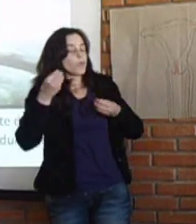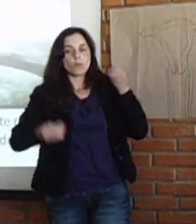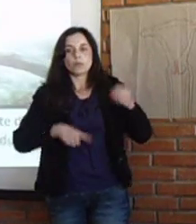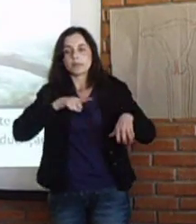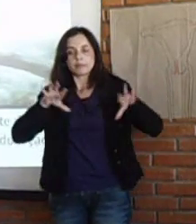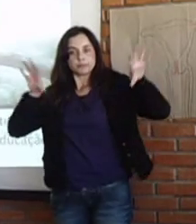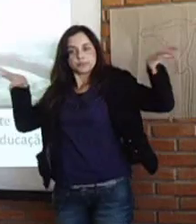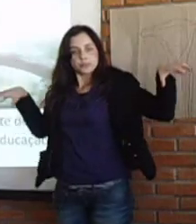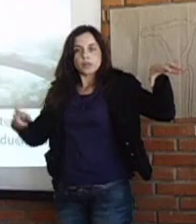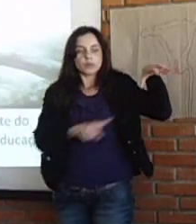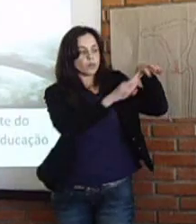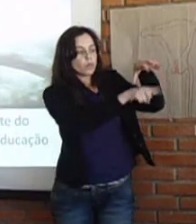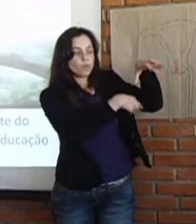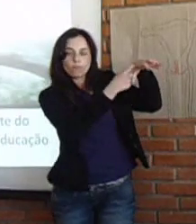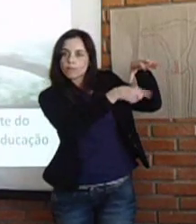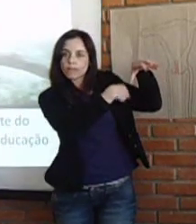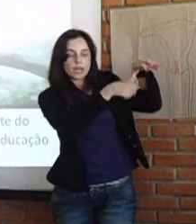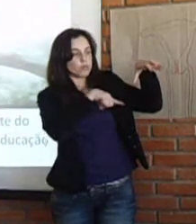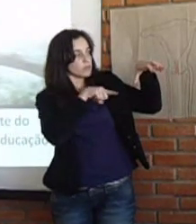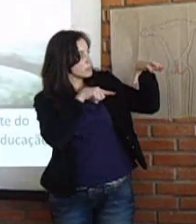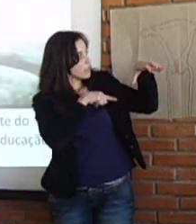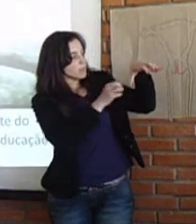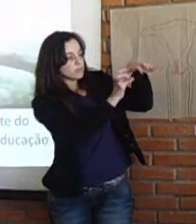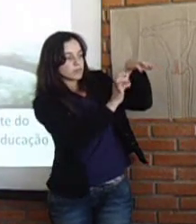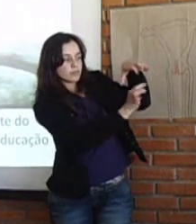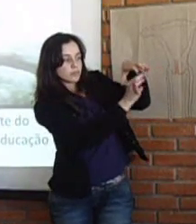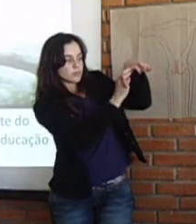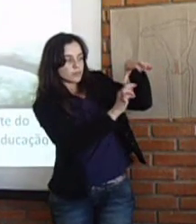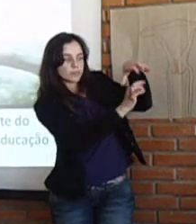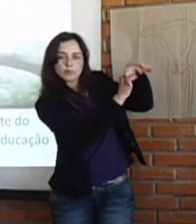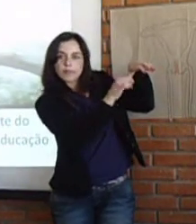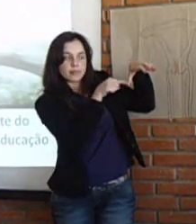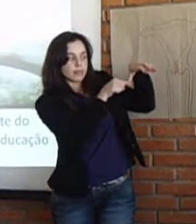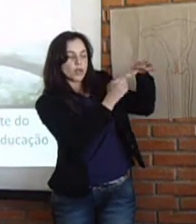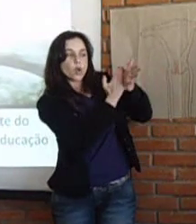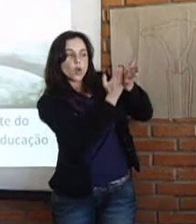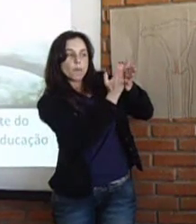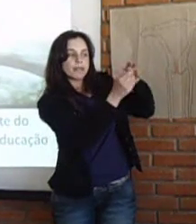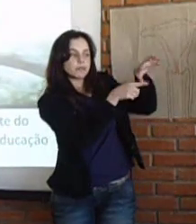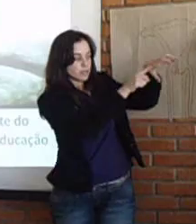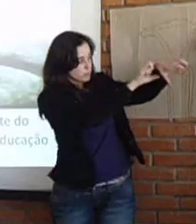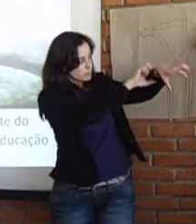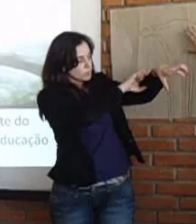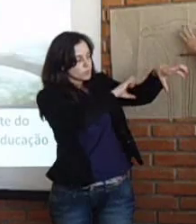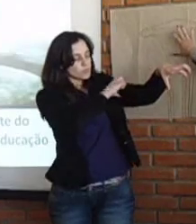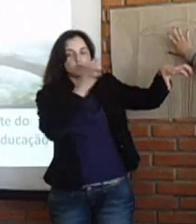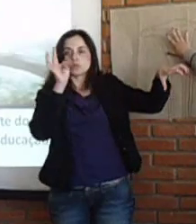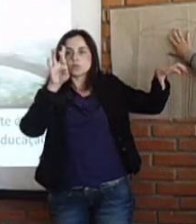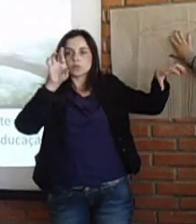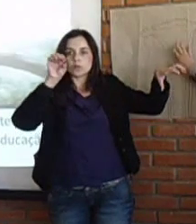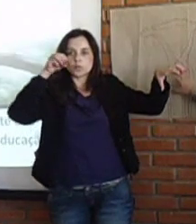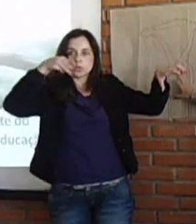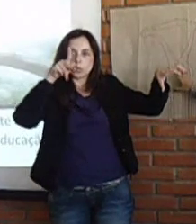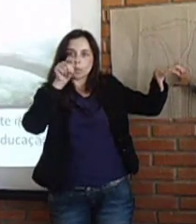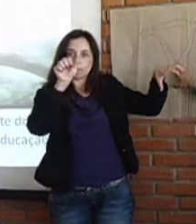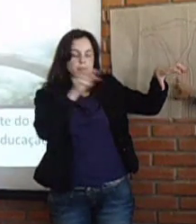ovário com algumas células já iniciadas, algumas células aqui, o início da ovulação, as trompas ou tubo uterina,